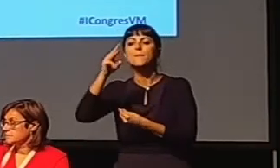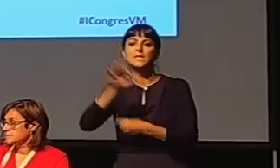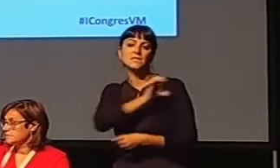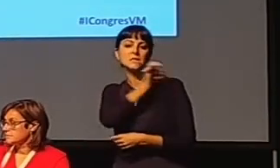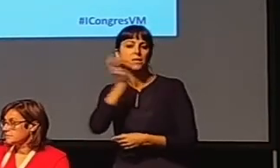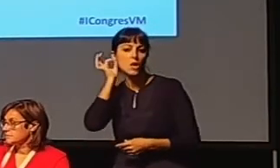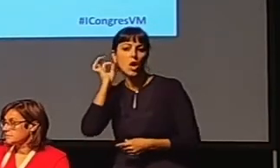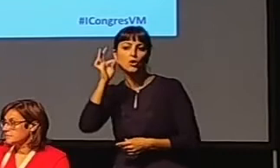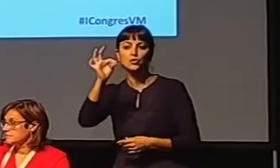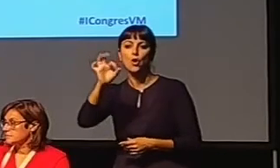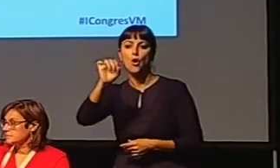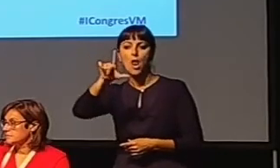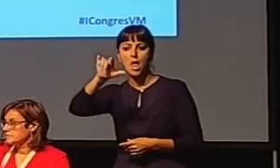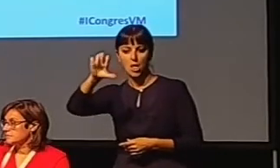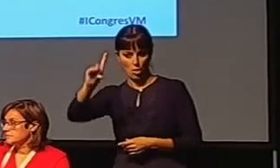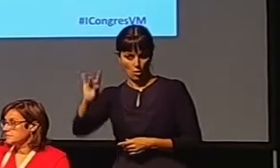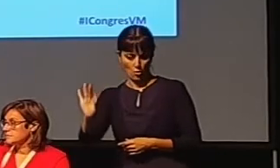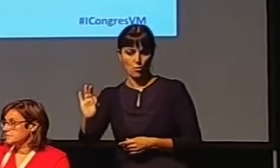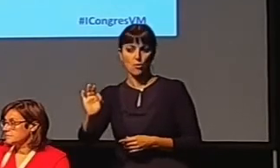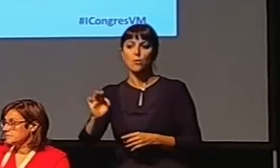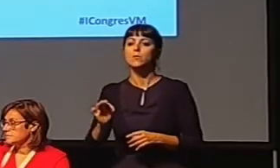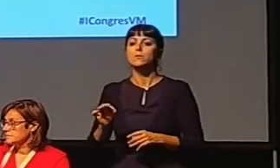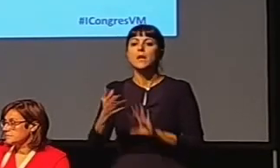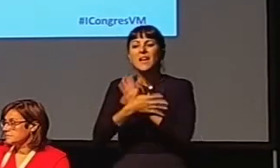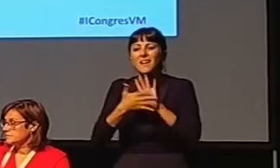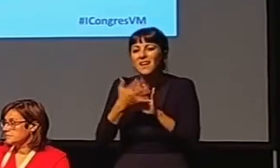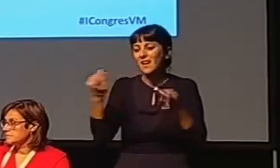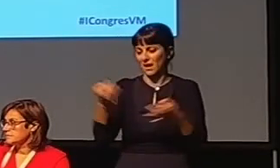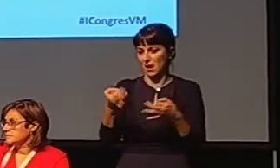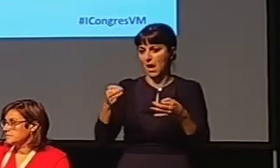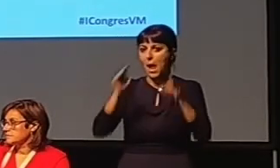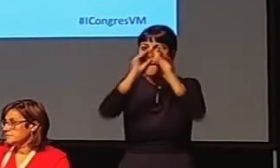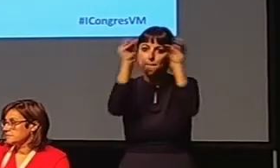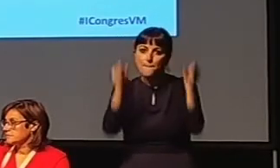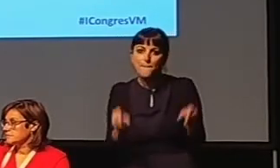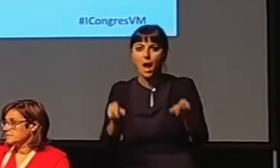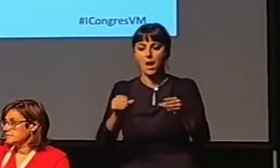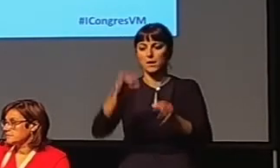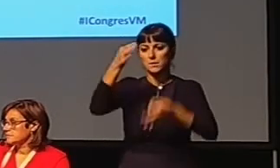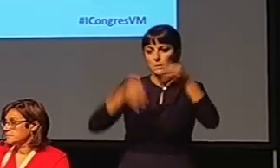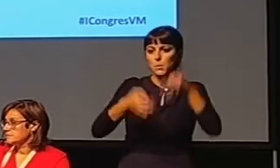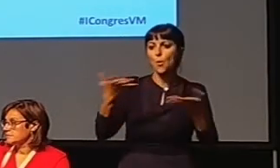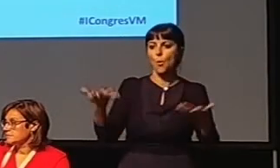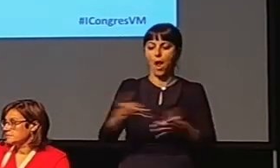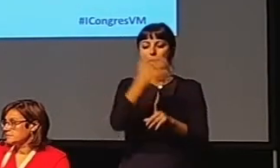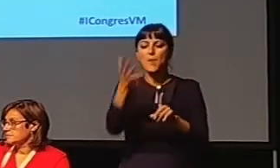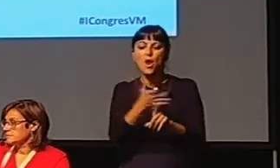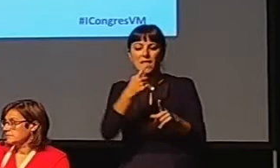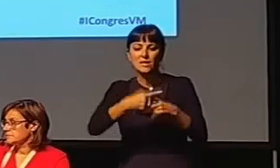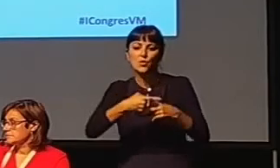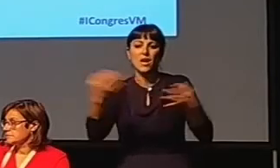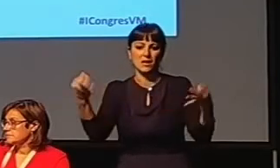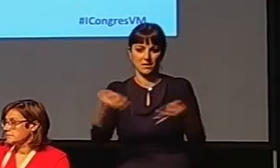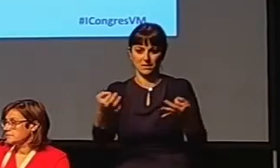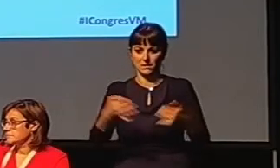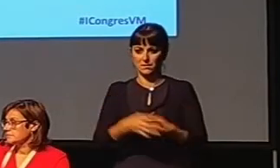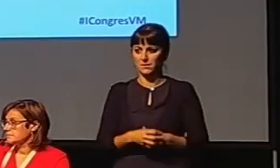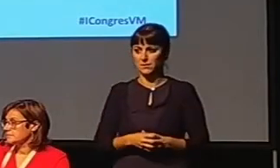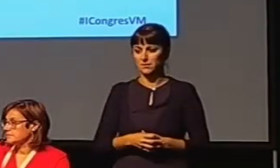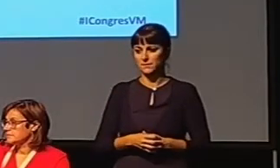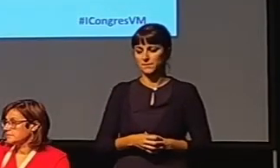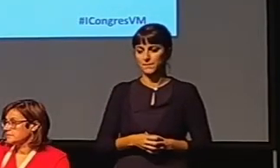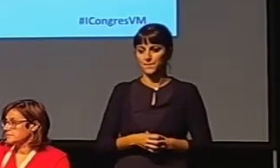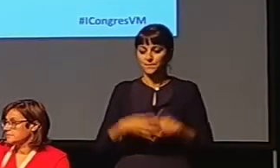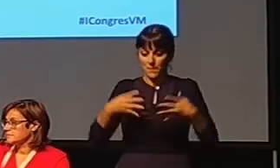el que reflexionem sobre quins són els marcs, no? Quan estem parlant de les violències sexuals, que estem parlant, no? De tota aquesta